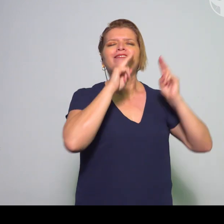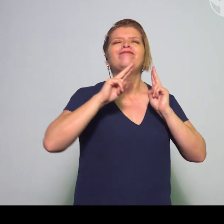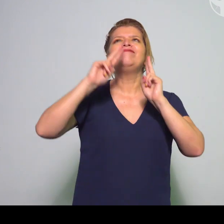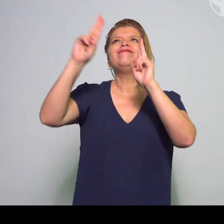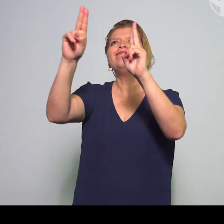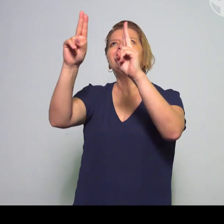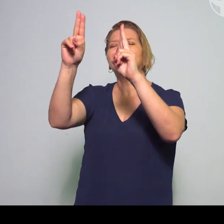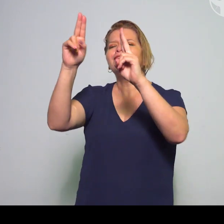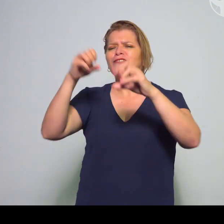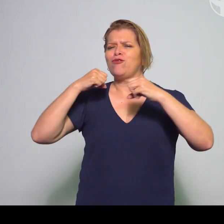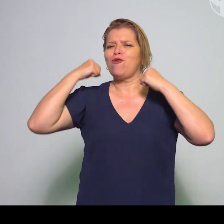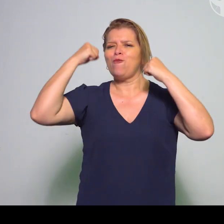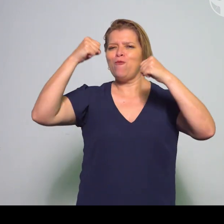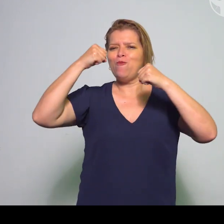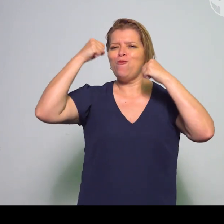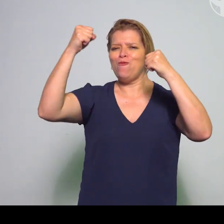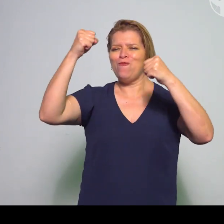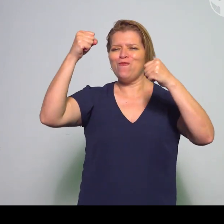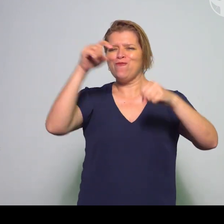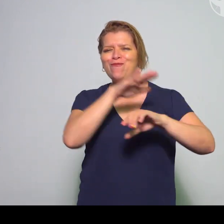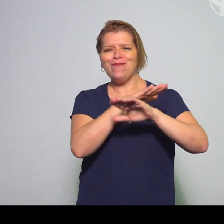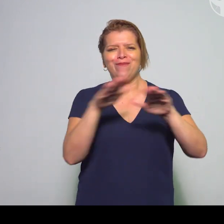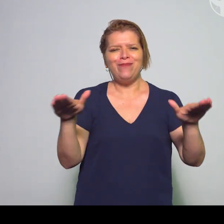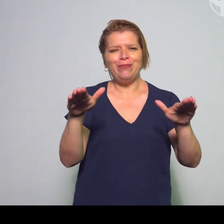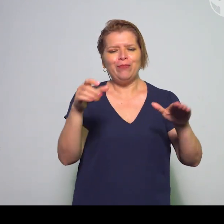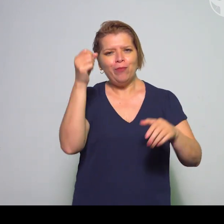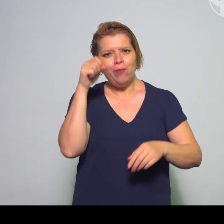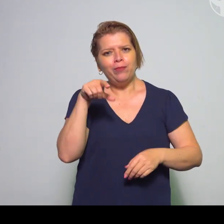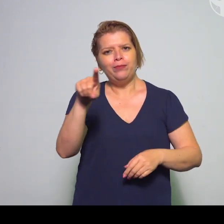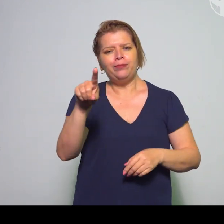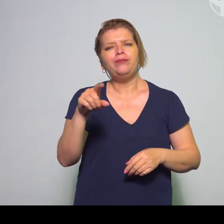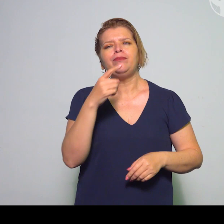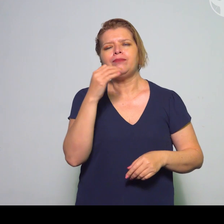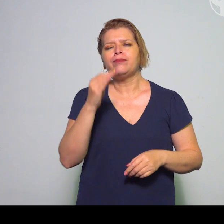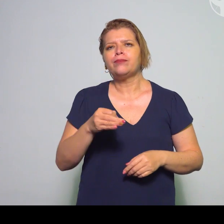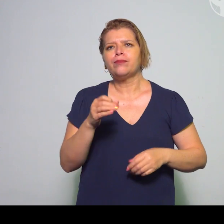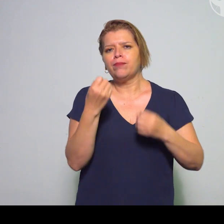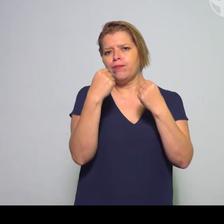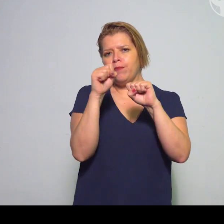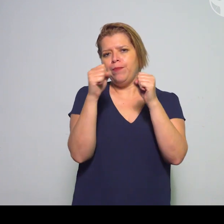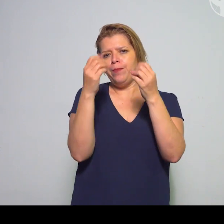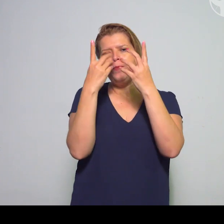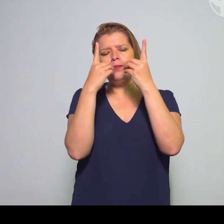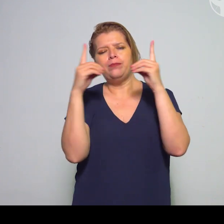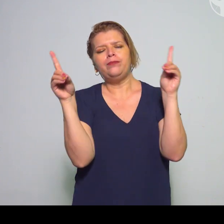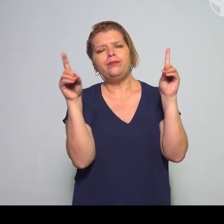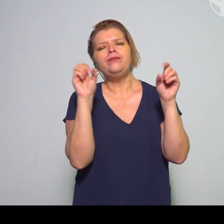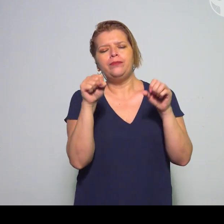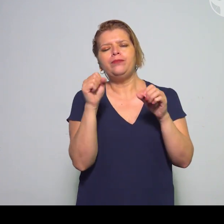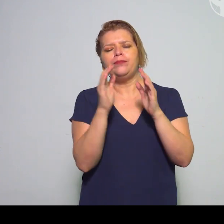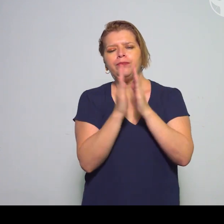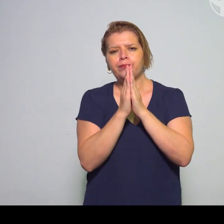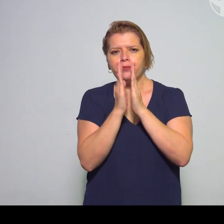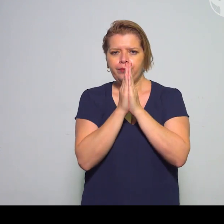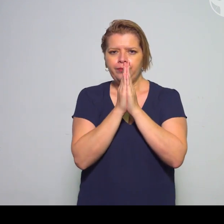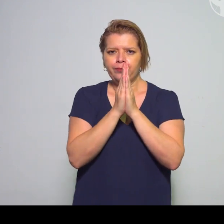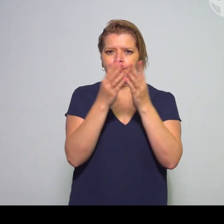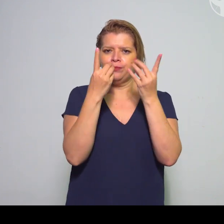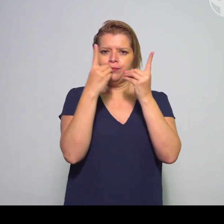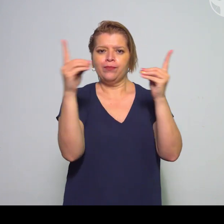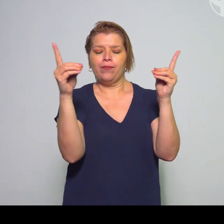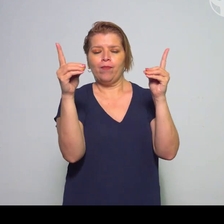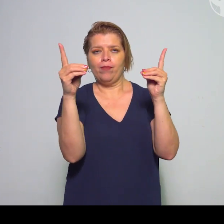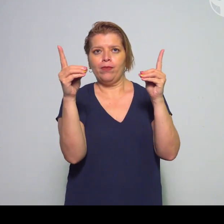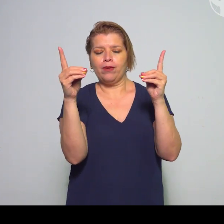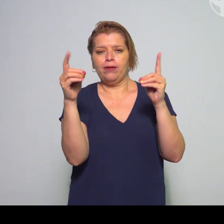Él es la gloria, para Él es el honor y el poder. Y vamos a terminar, como es costumbre, María José, haciendo una